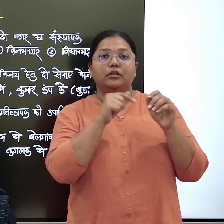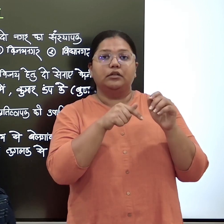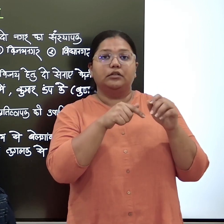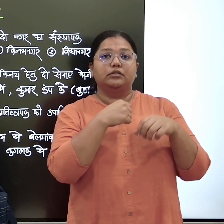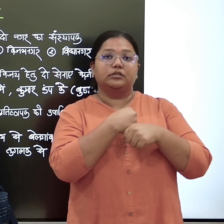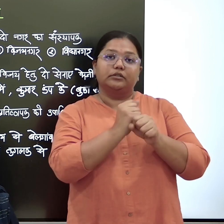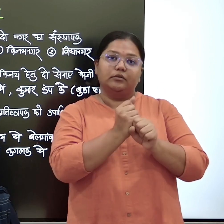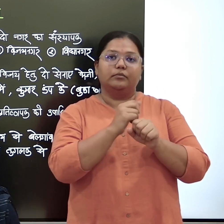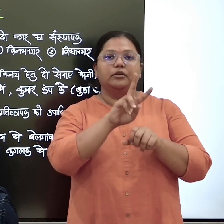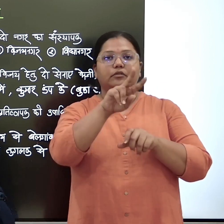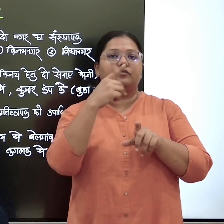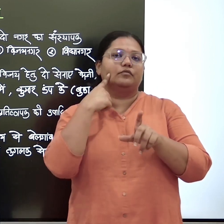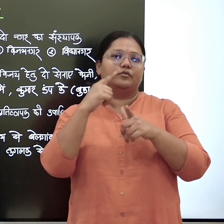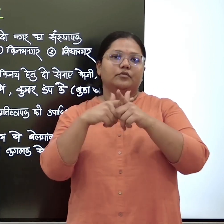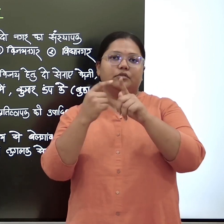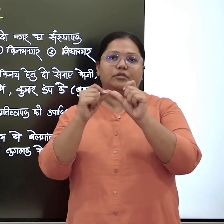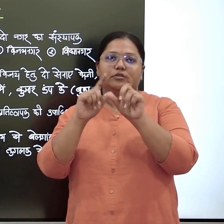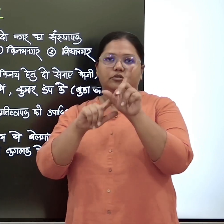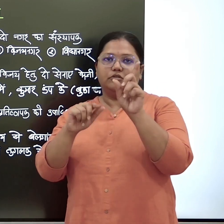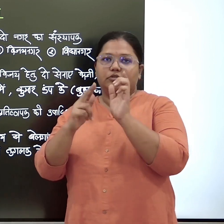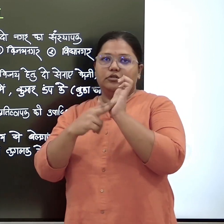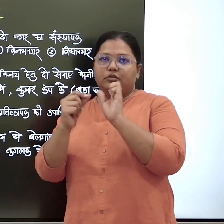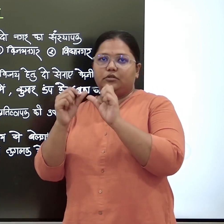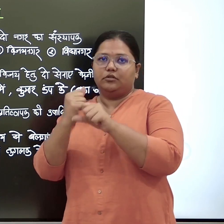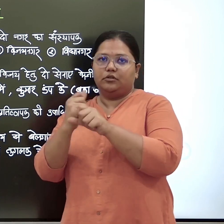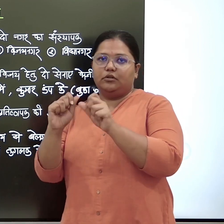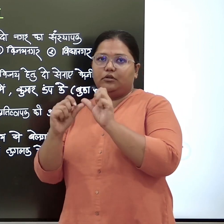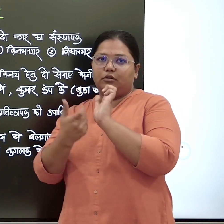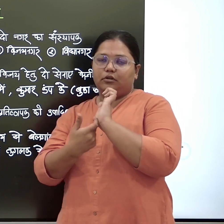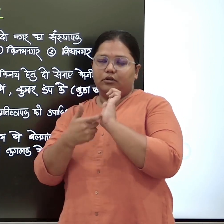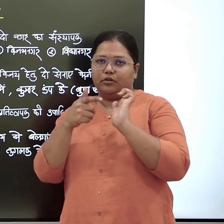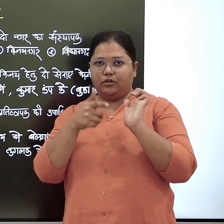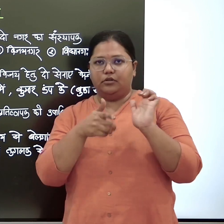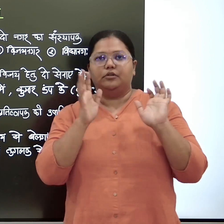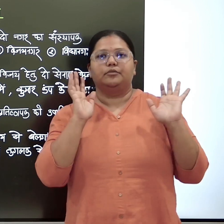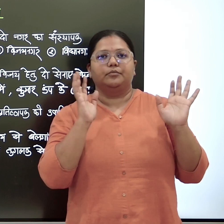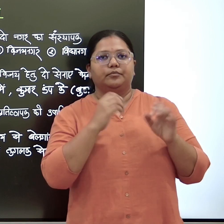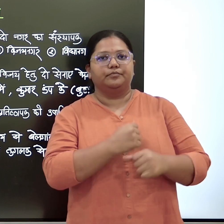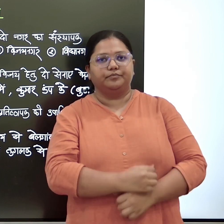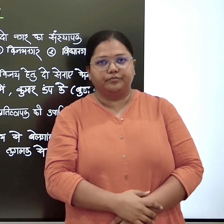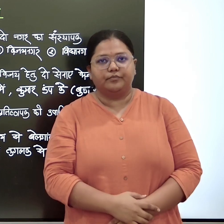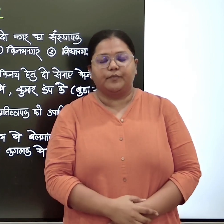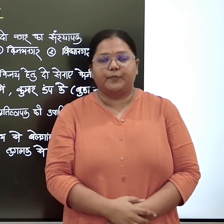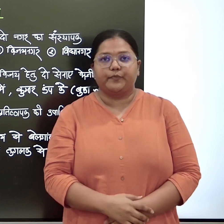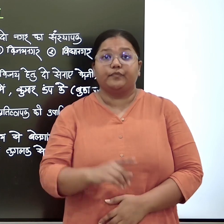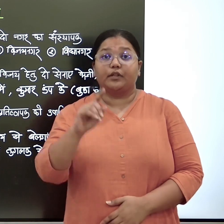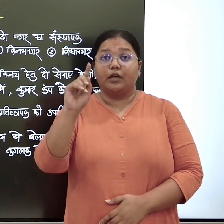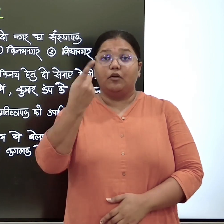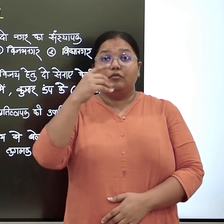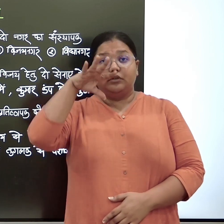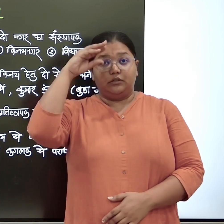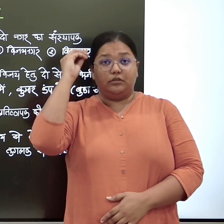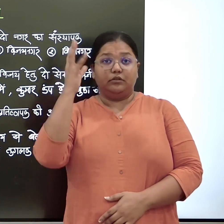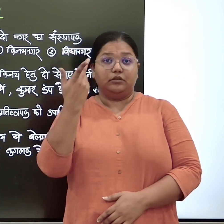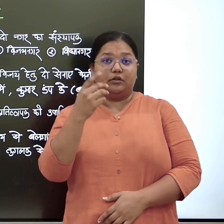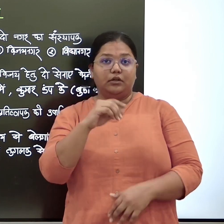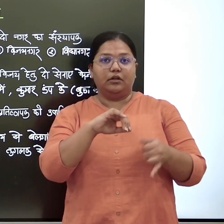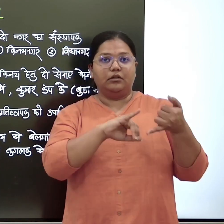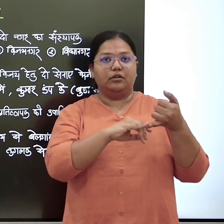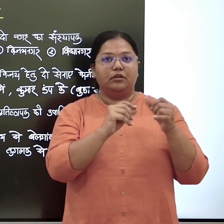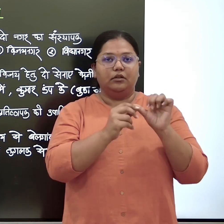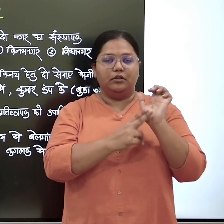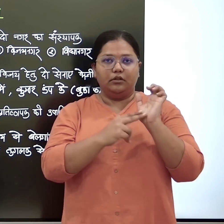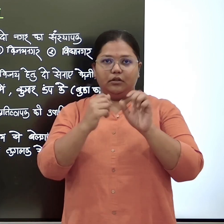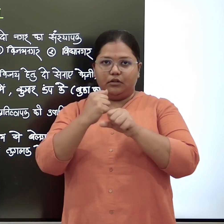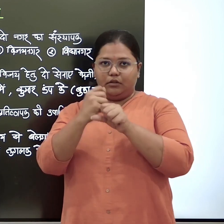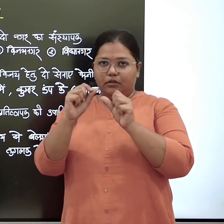आगे पढ़ते हैं। विजयनगर साम्राज्य में पहले पढ़ते हैं संगम वंश, पहले पढ़ते हैं संगम वंश, क्योंकि